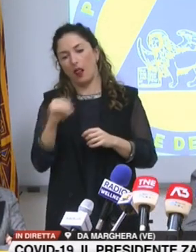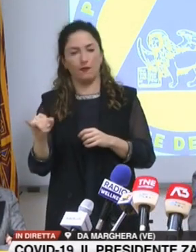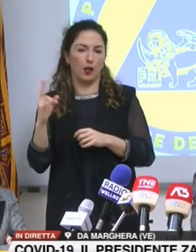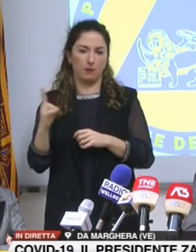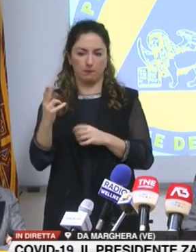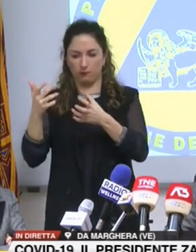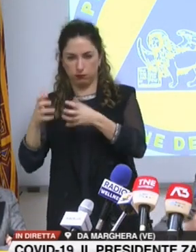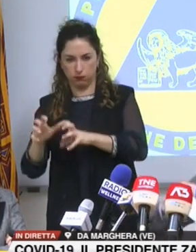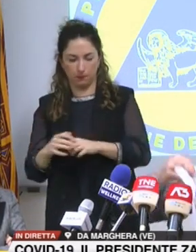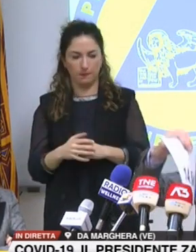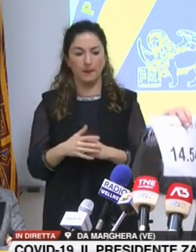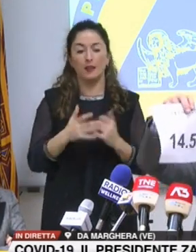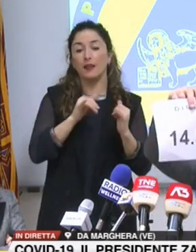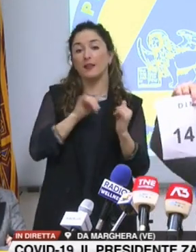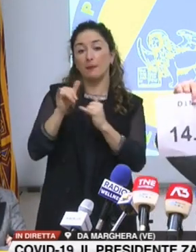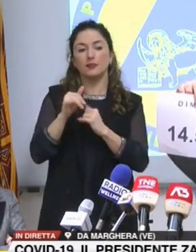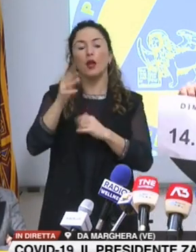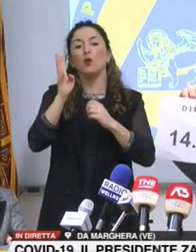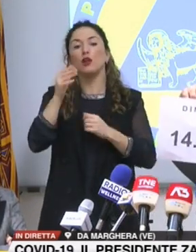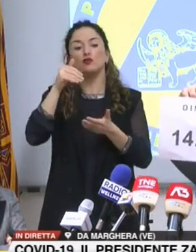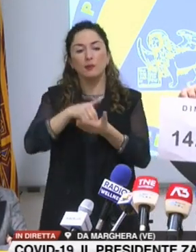mortalità. I dimessi sono